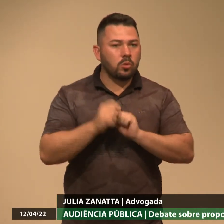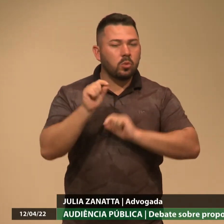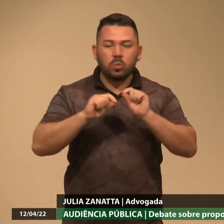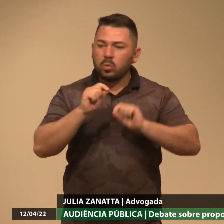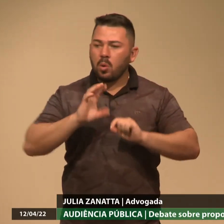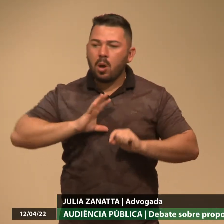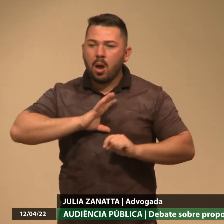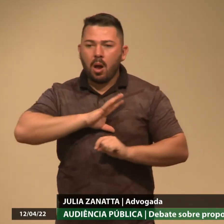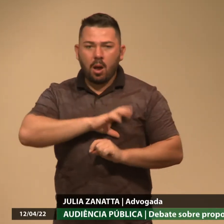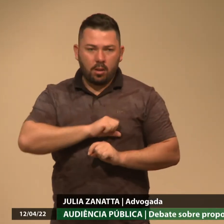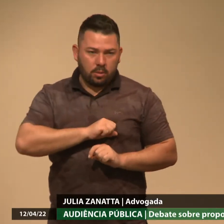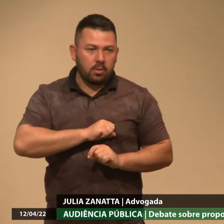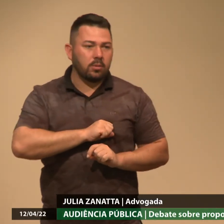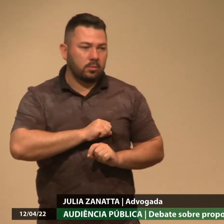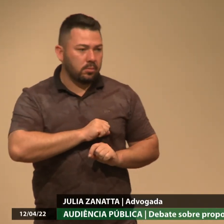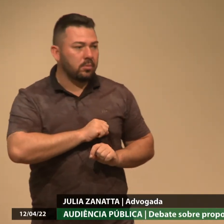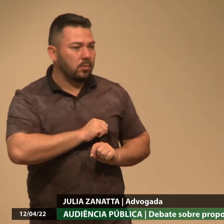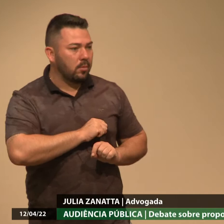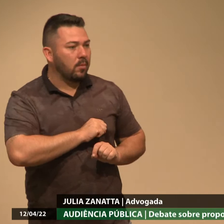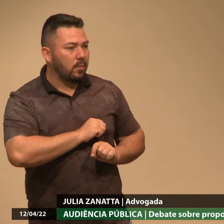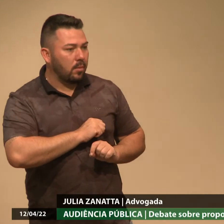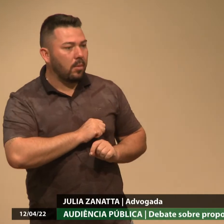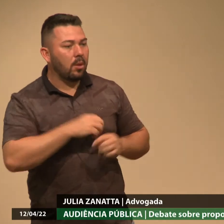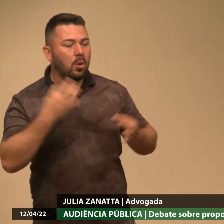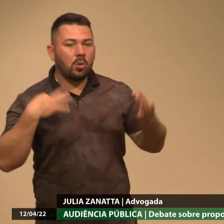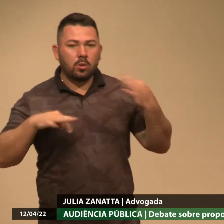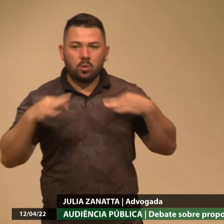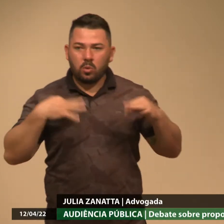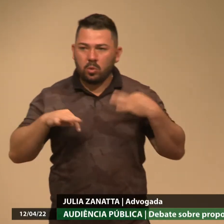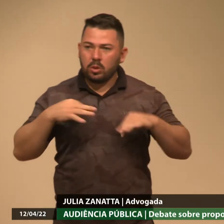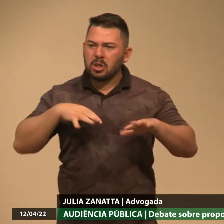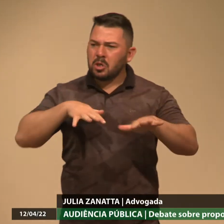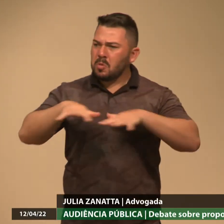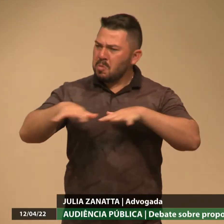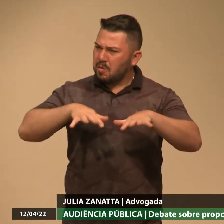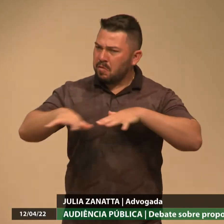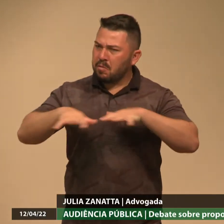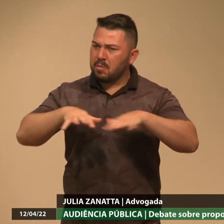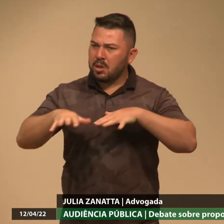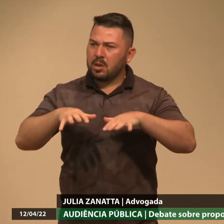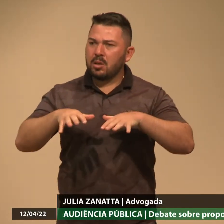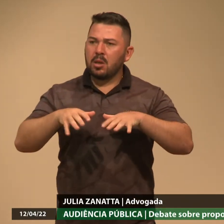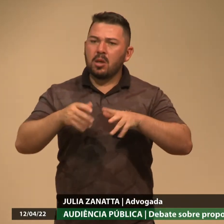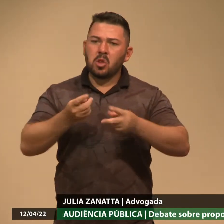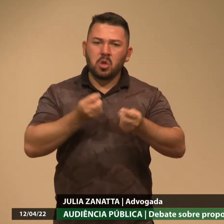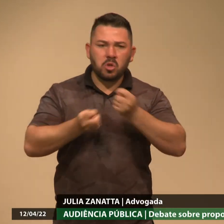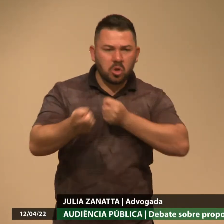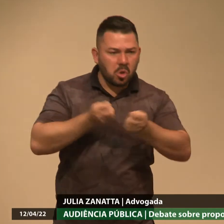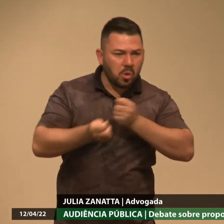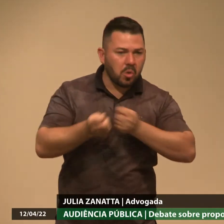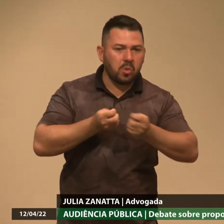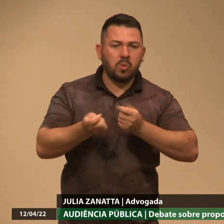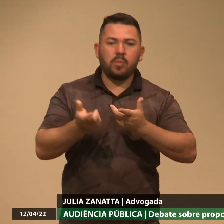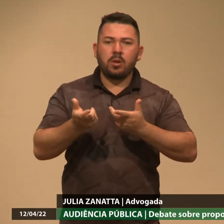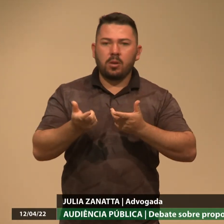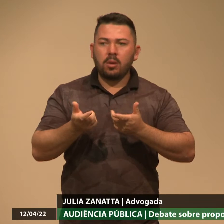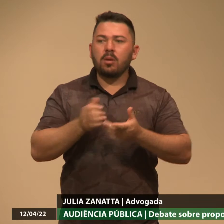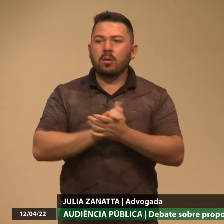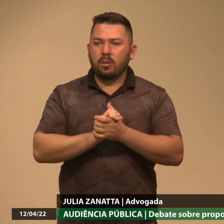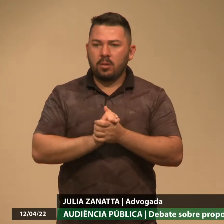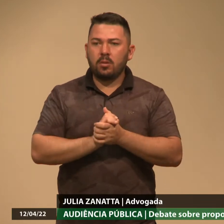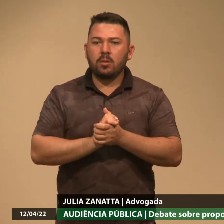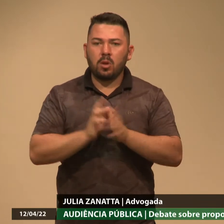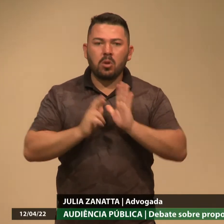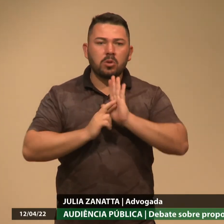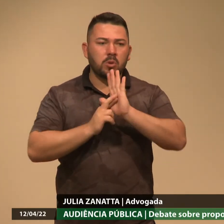gosto turismo que é um gerador de emprego e renda e movimenta muito a nossa economia nós somos referência no turismo